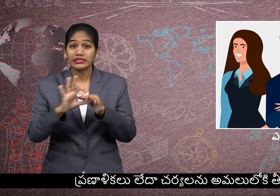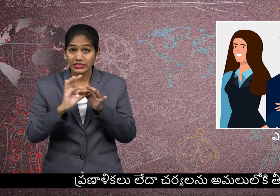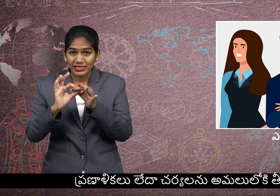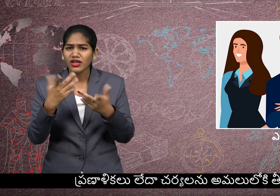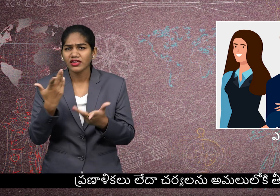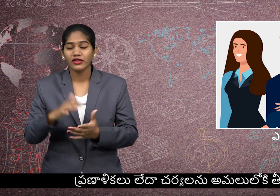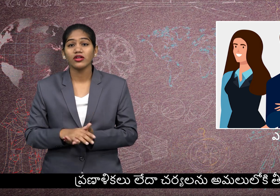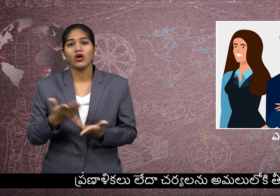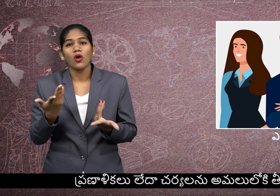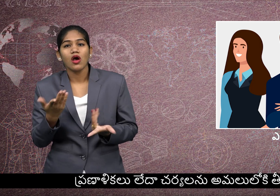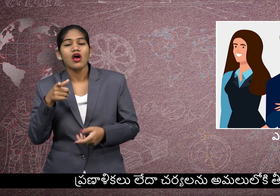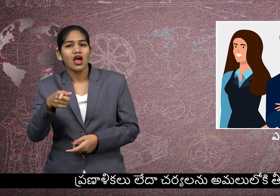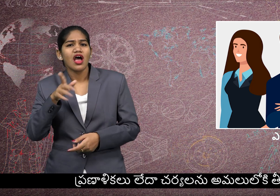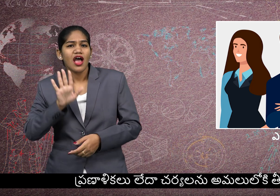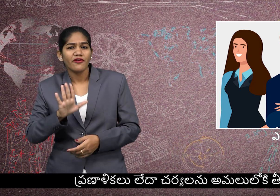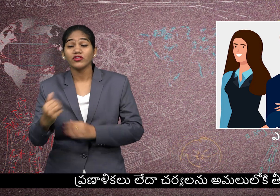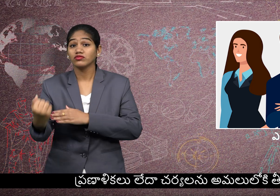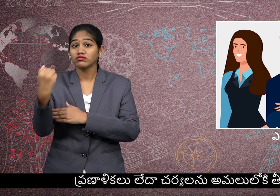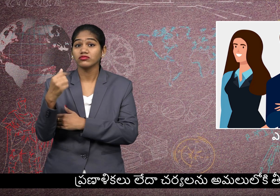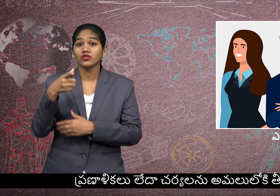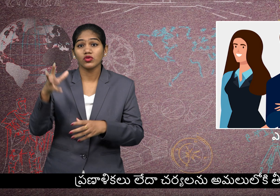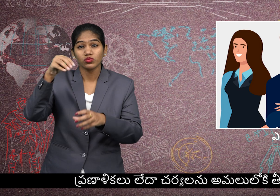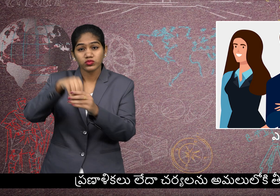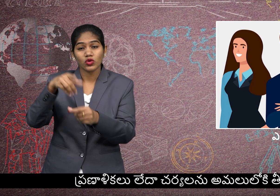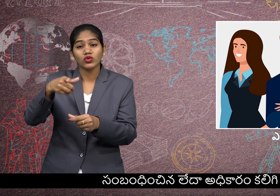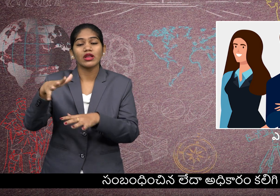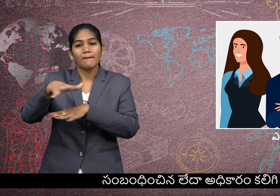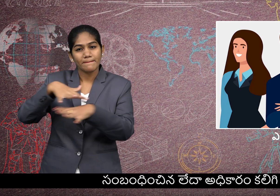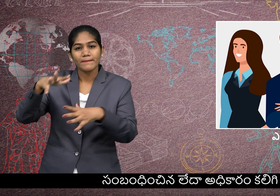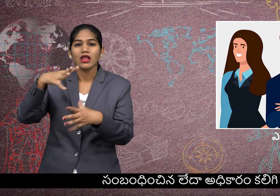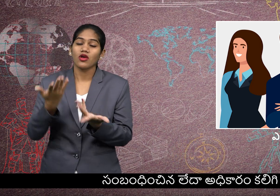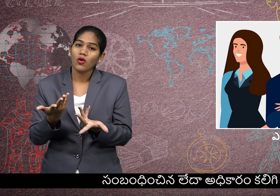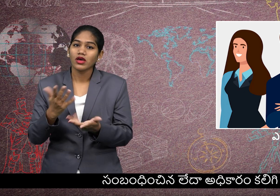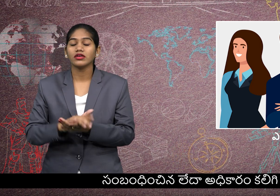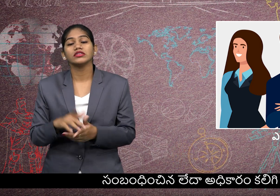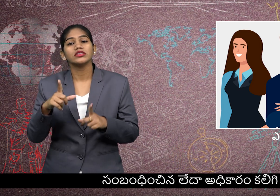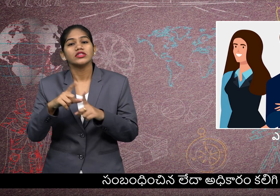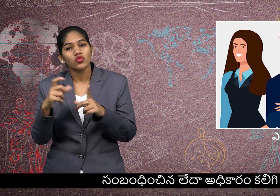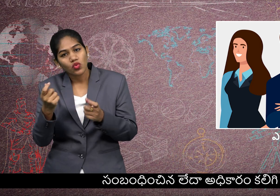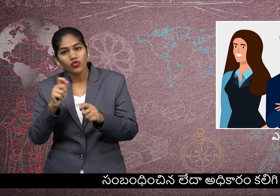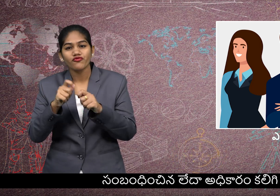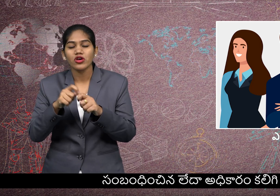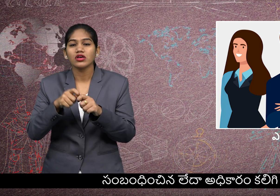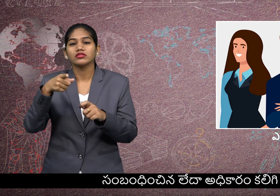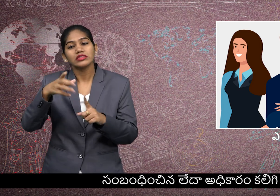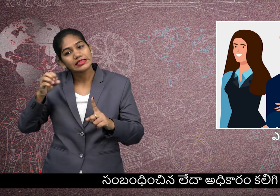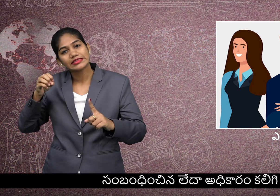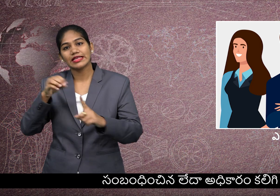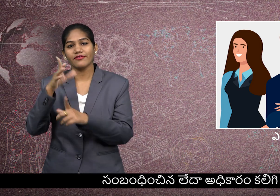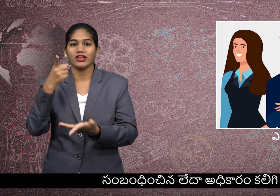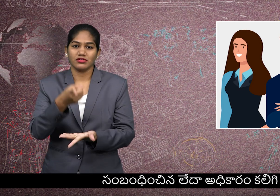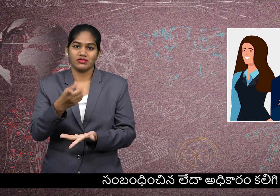ప్రణాళికలు లేదా చర్యలను అమలులోకి తీసుకురావడానికి సంబంధించిన లేదా అధికారం కలిగి